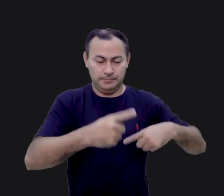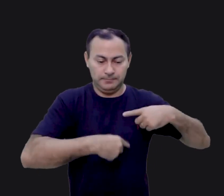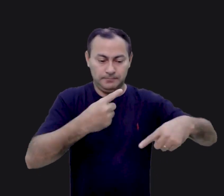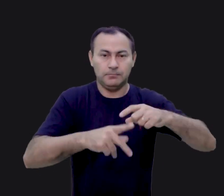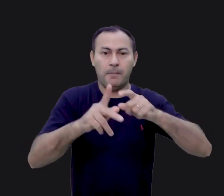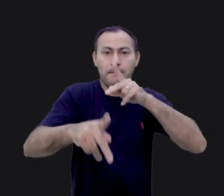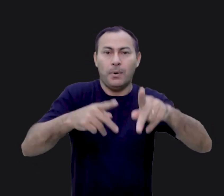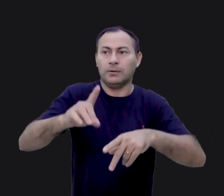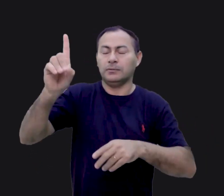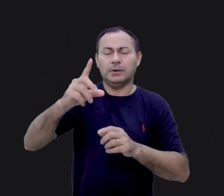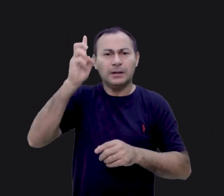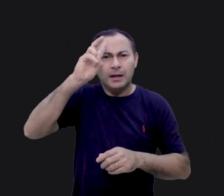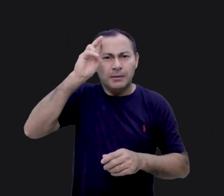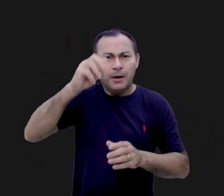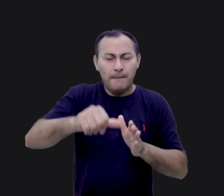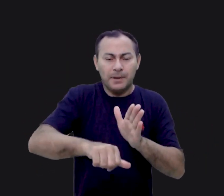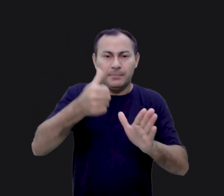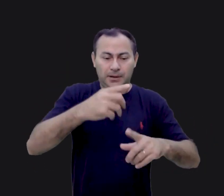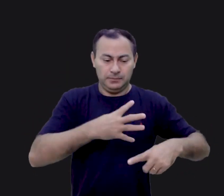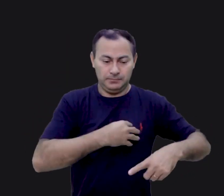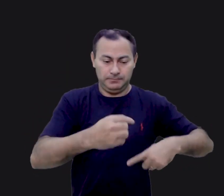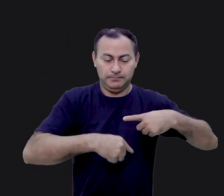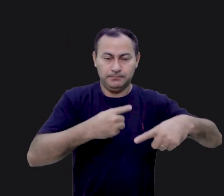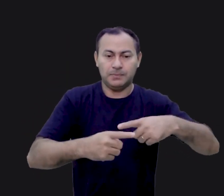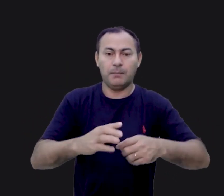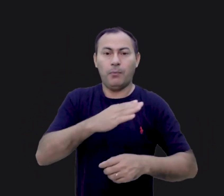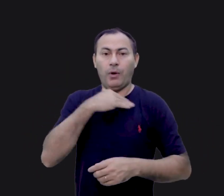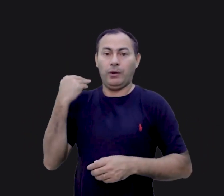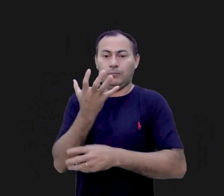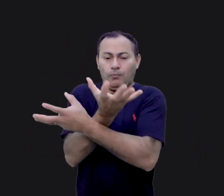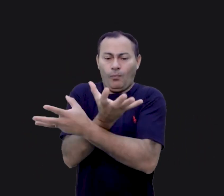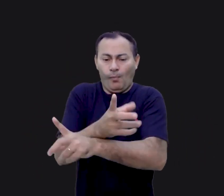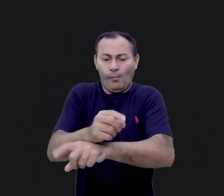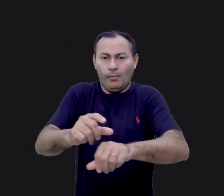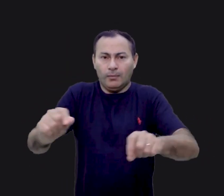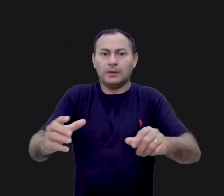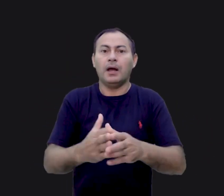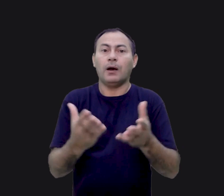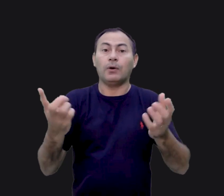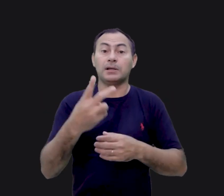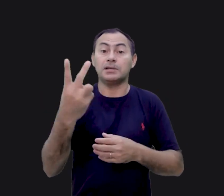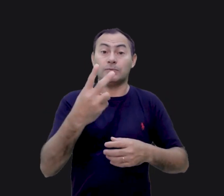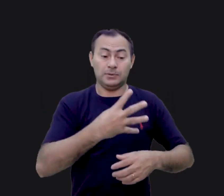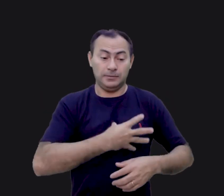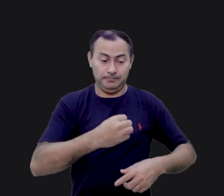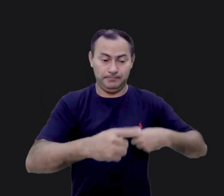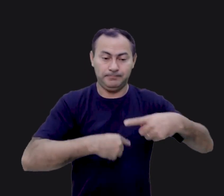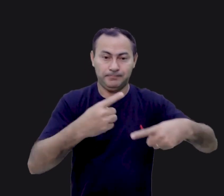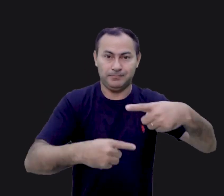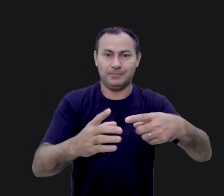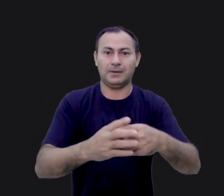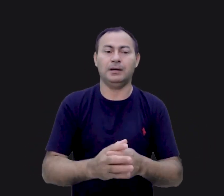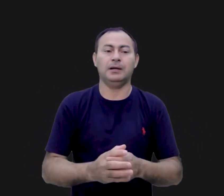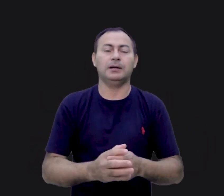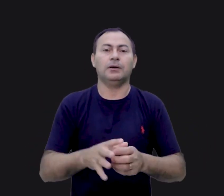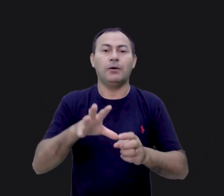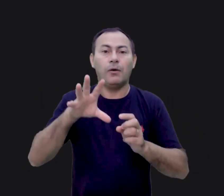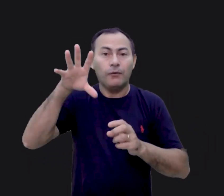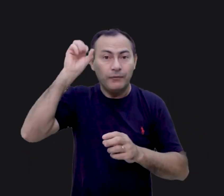Lembra que a primeira geração morreu no deserto agora a segunda geração deveria ouvir essa palavra antes de entrar na terra de